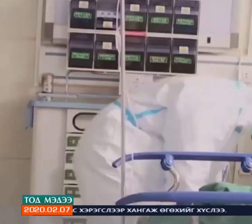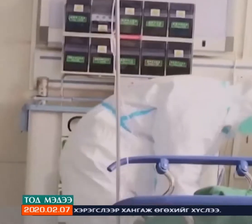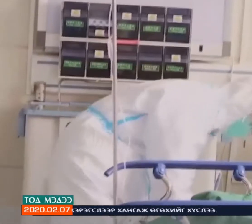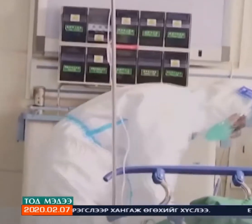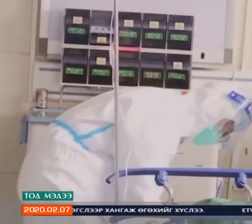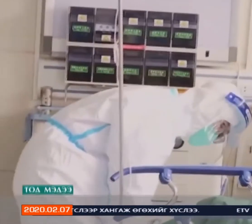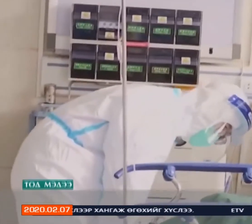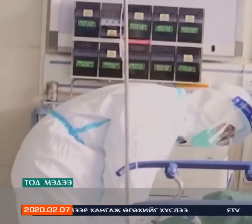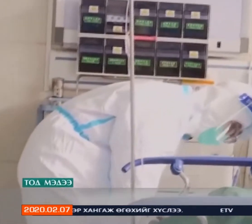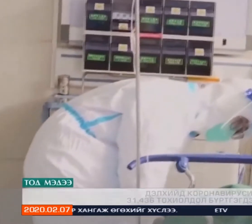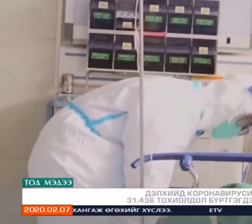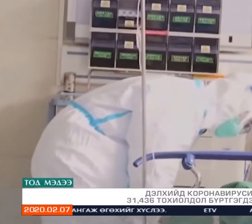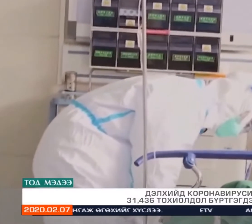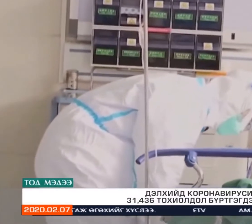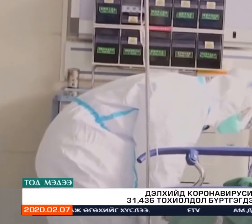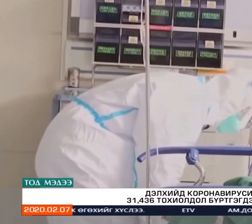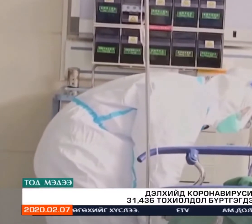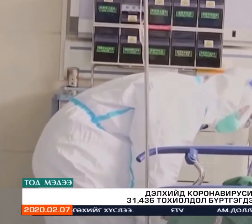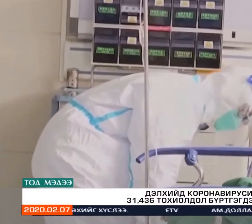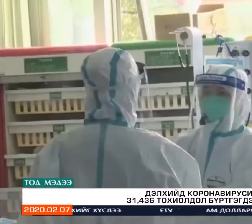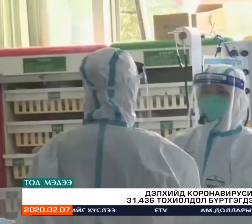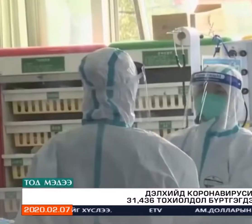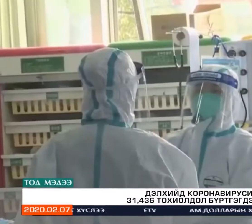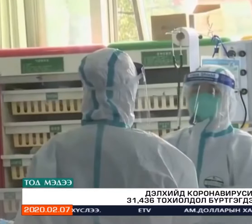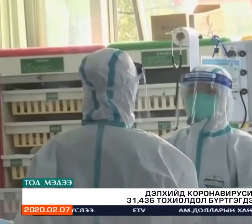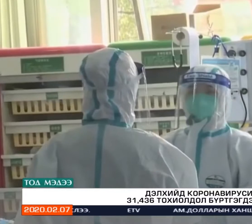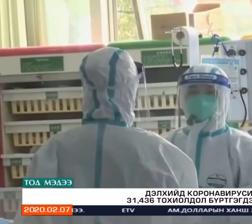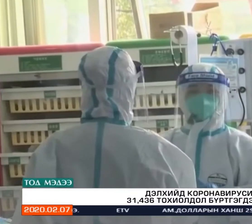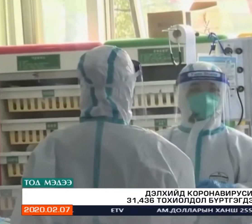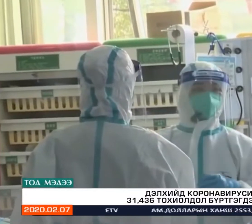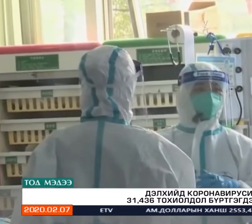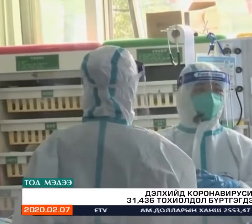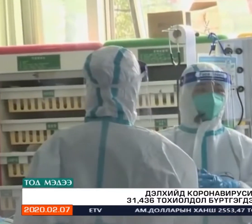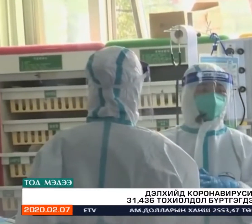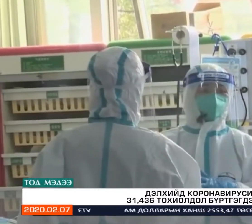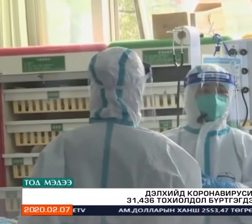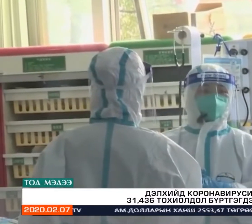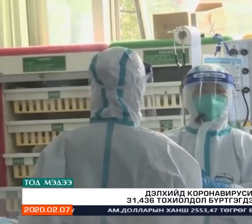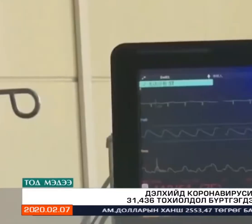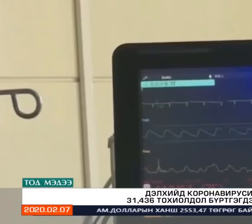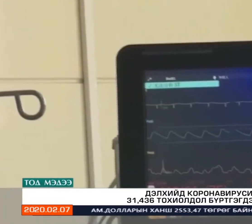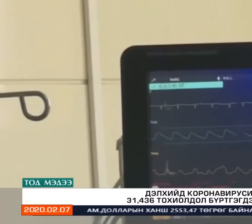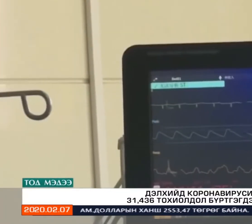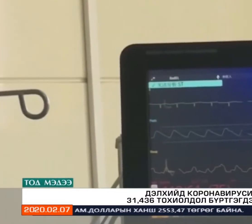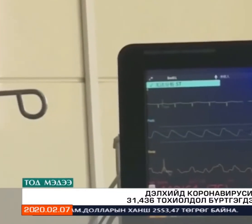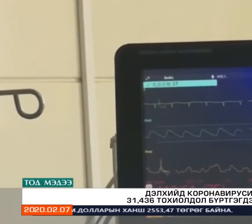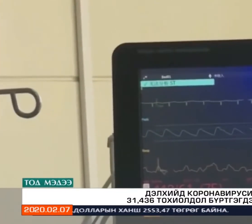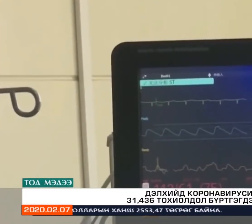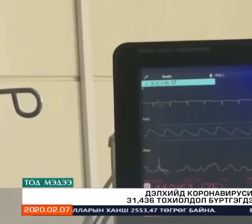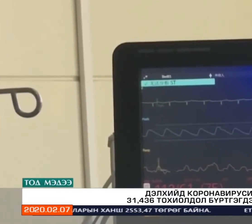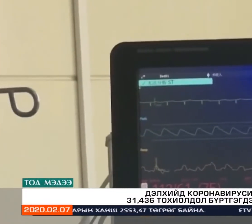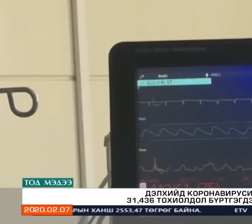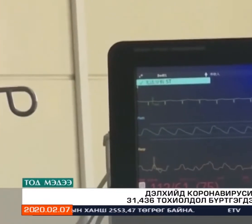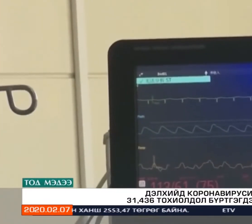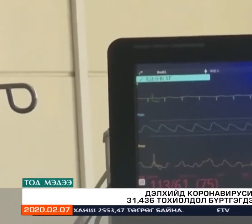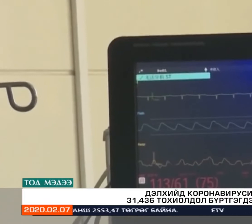олон улсад коронавирусын халдварын 31,436 тохиолдол бүртгэгдэж 636 хүн нас бараад байна. Ингэж вирусын халдвар